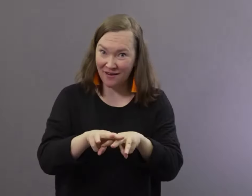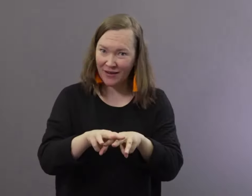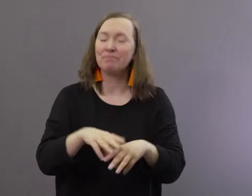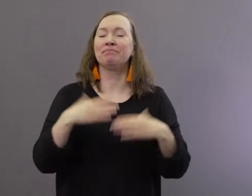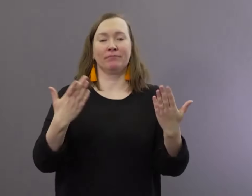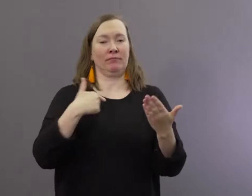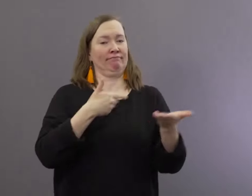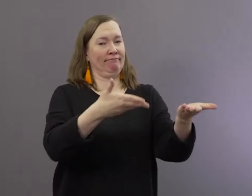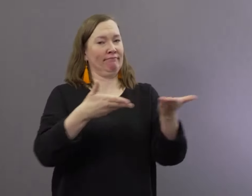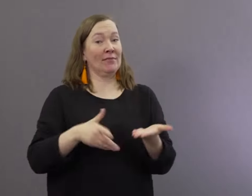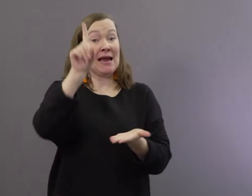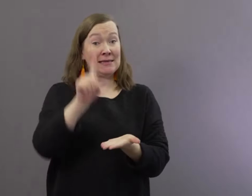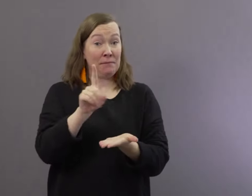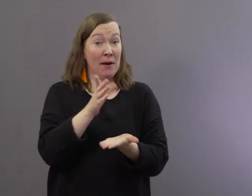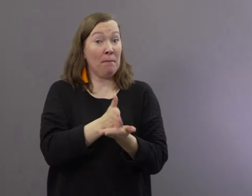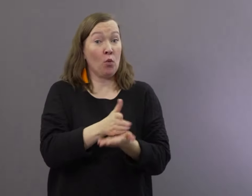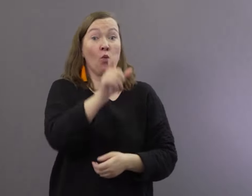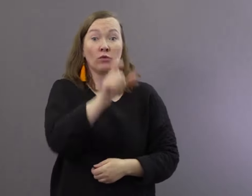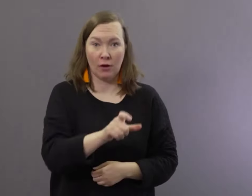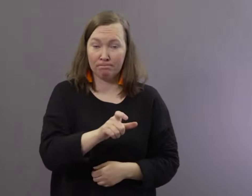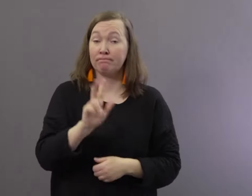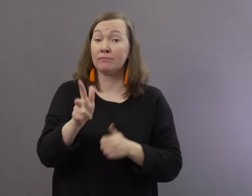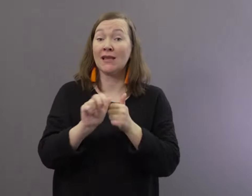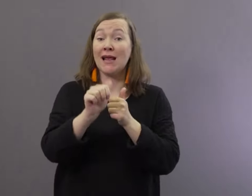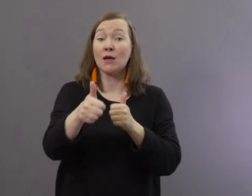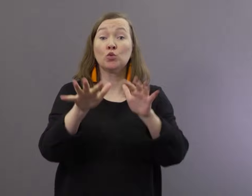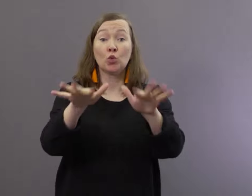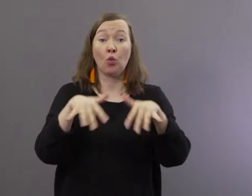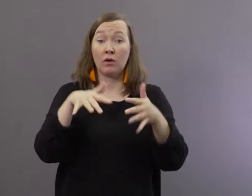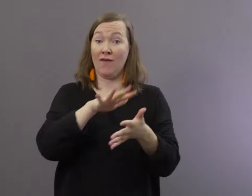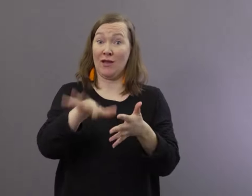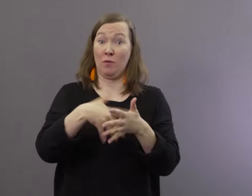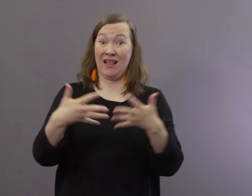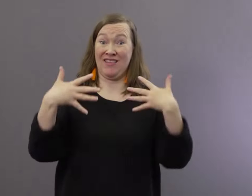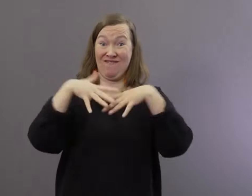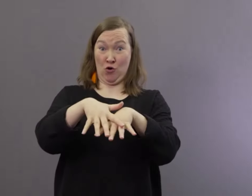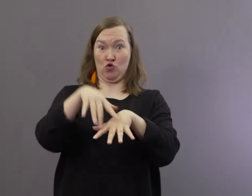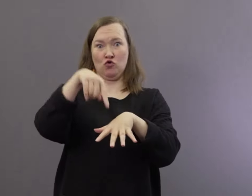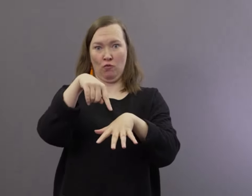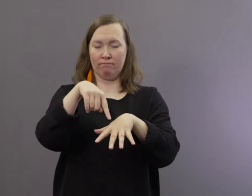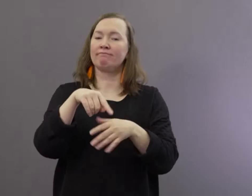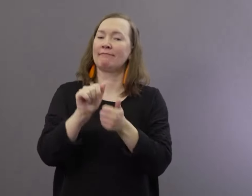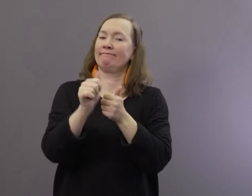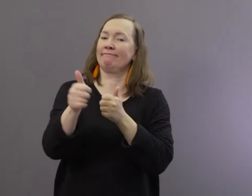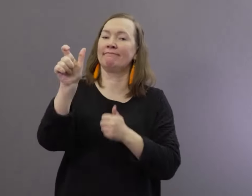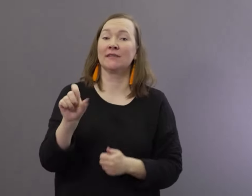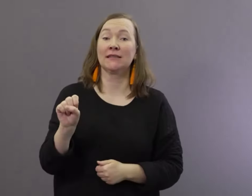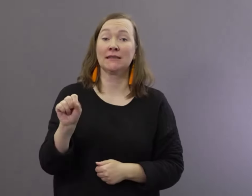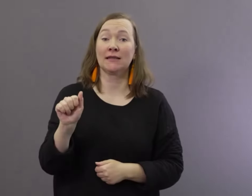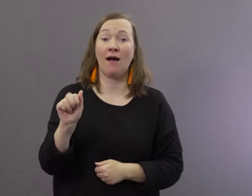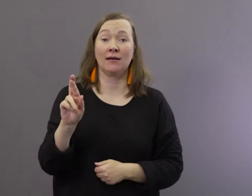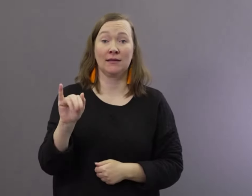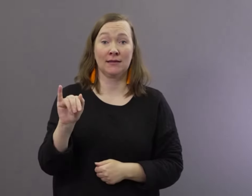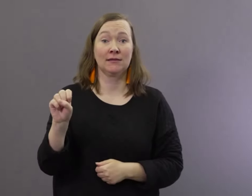webinaarissa. Kohta päästään aloittamaan. Ensimmäinen puhuja on eduskunnan viittomakielten